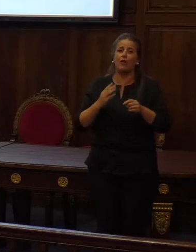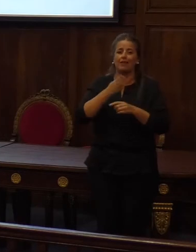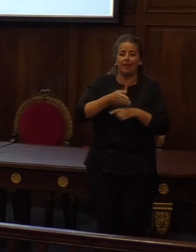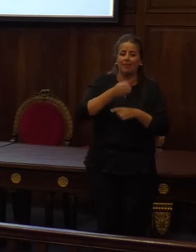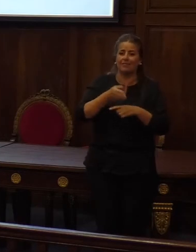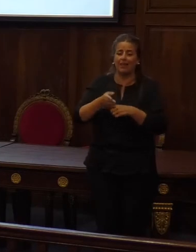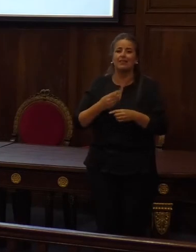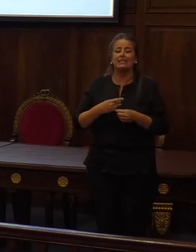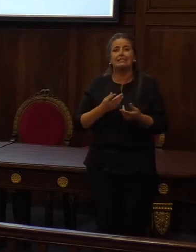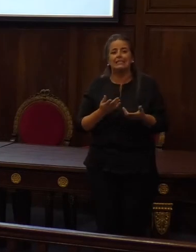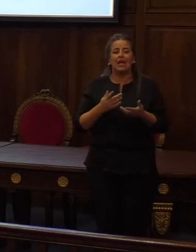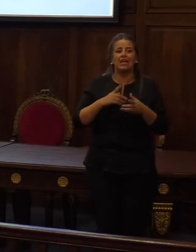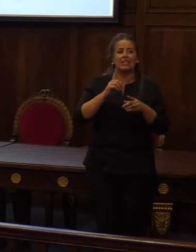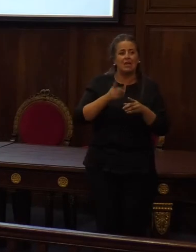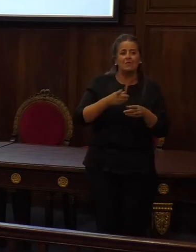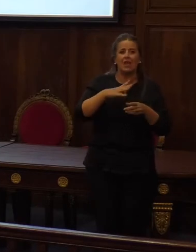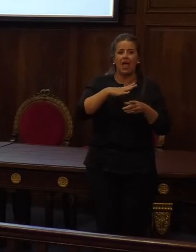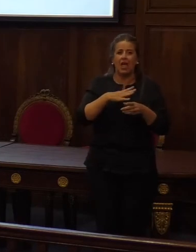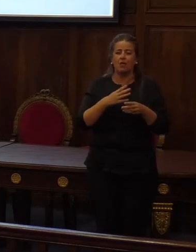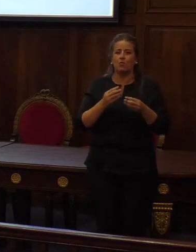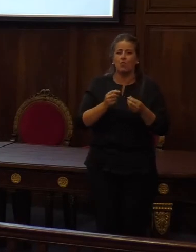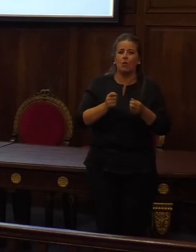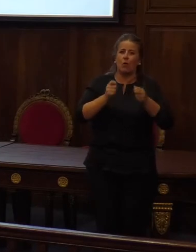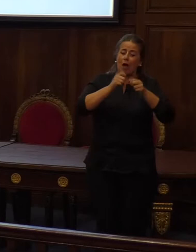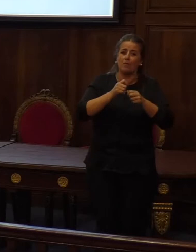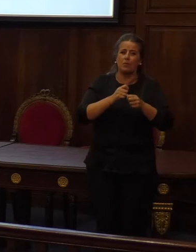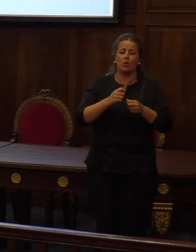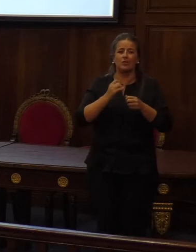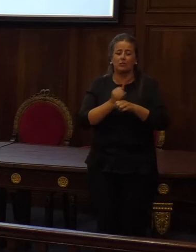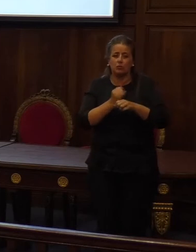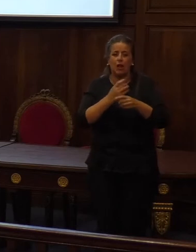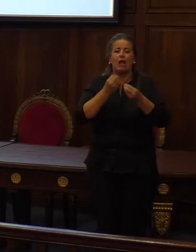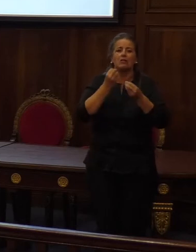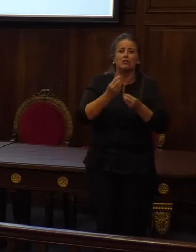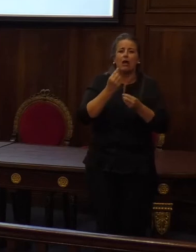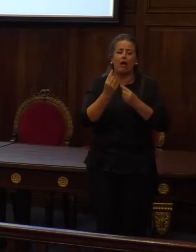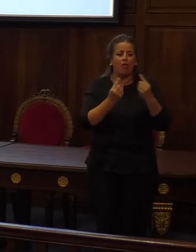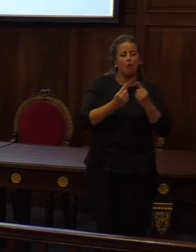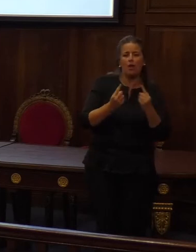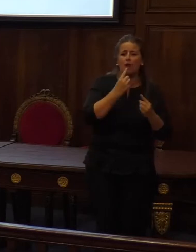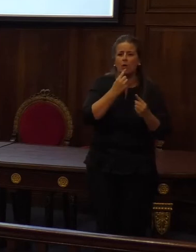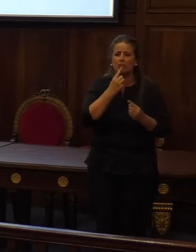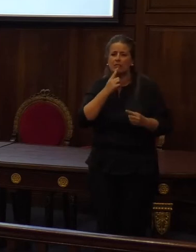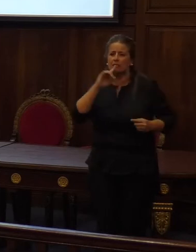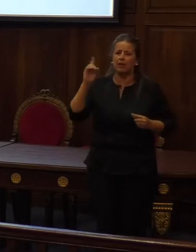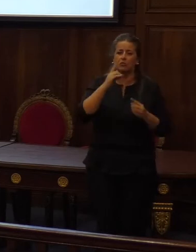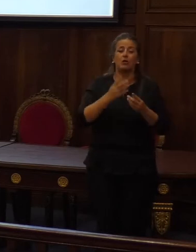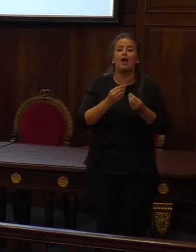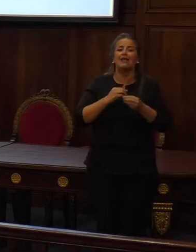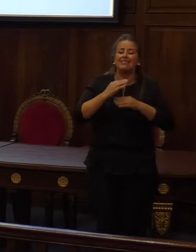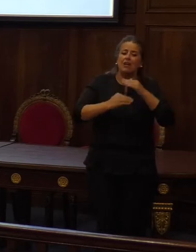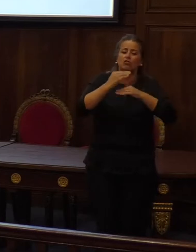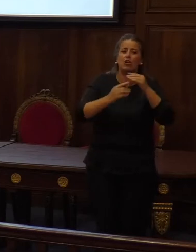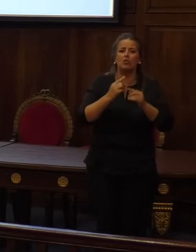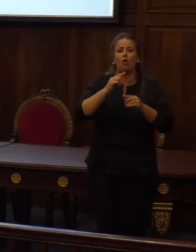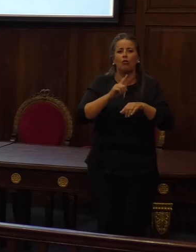estrategia institucional que la llevó a aprovechar cada una de las políticas centrales que la Universidad de la República fue desarrollando a lo largo del tiempo, también en